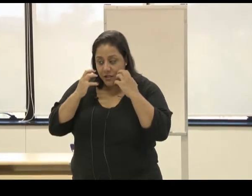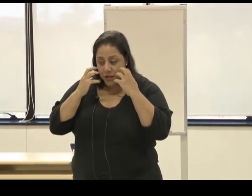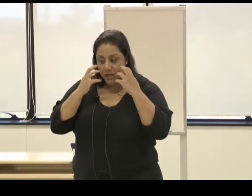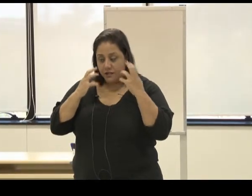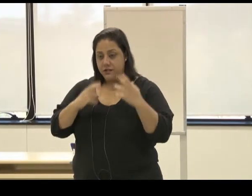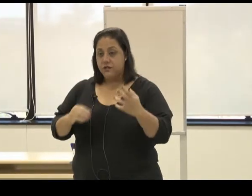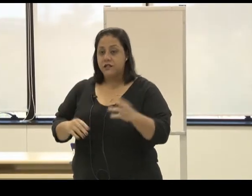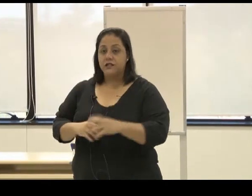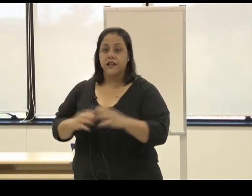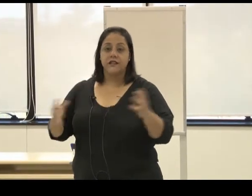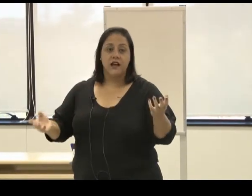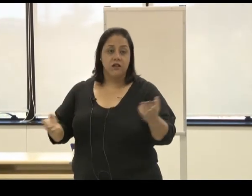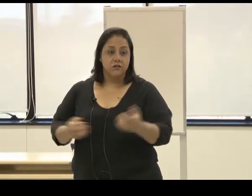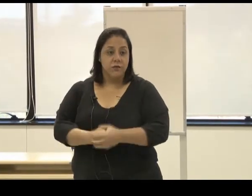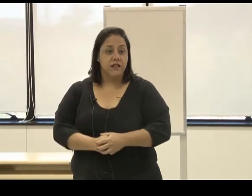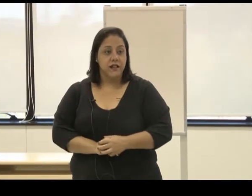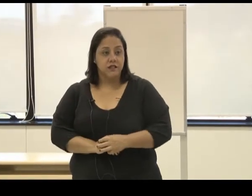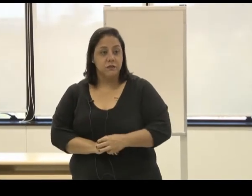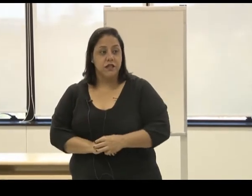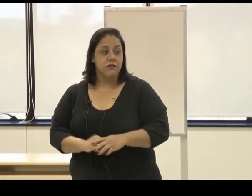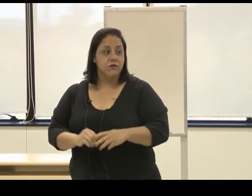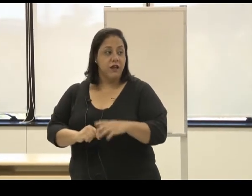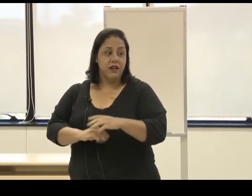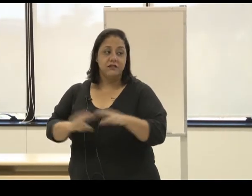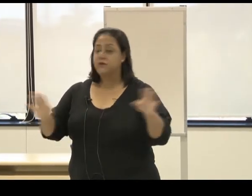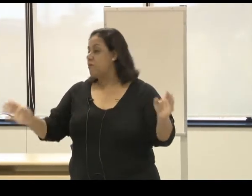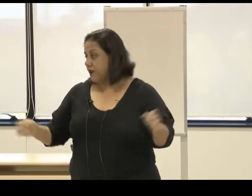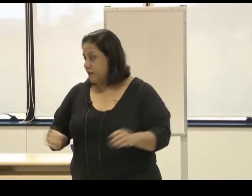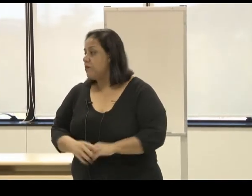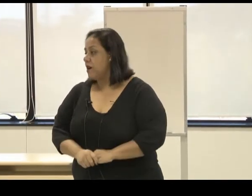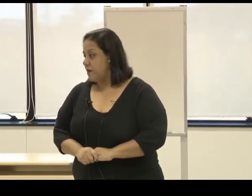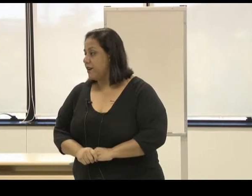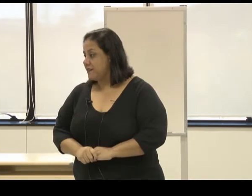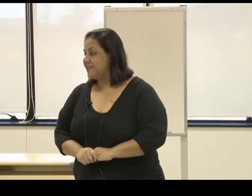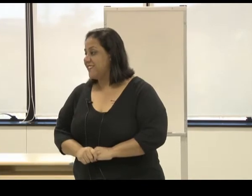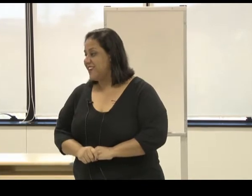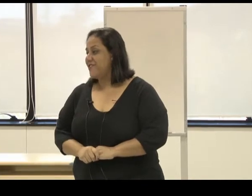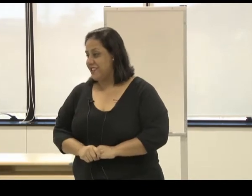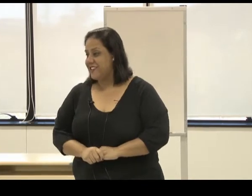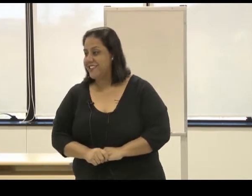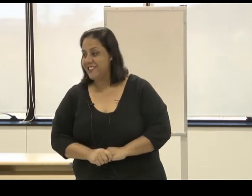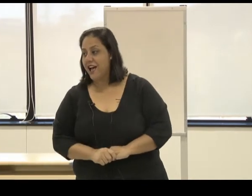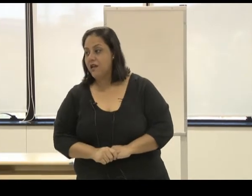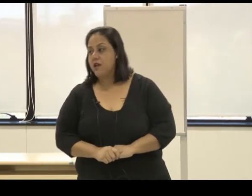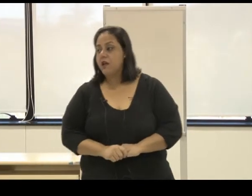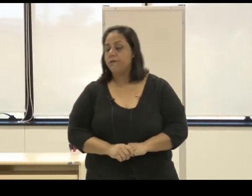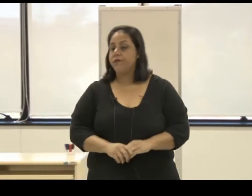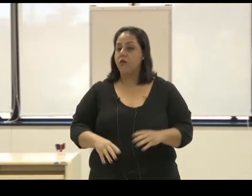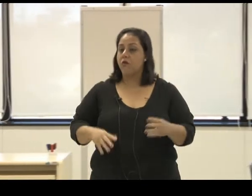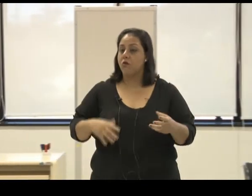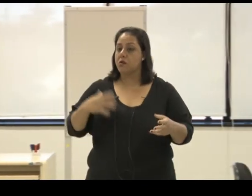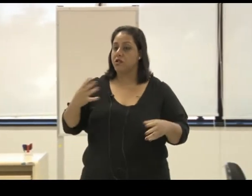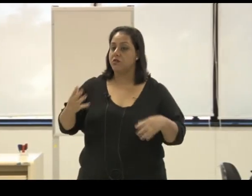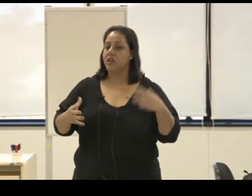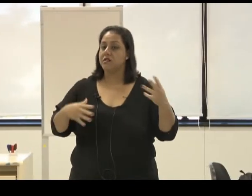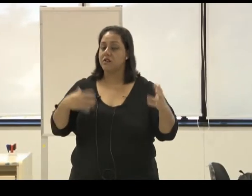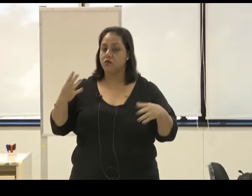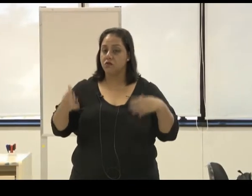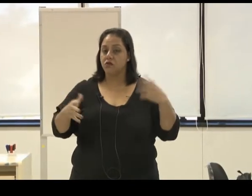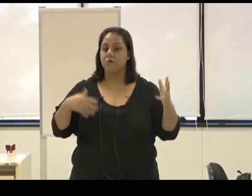tímida. Se vocês 3 aulas não perderem a timidez com ele, vocês não perdem nunca mais na vida, tá? Então, o objetivo é que seja um curso